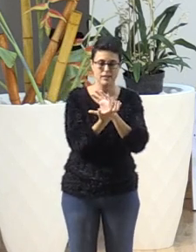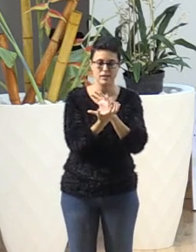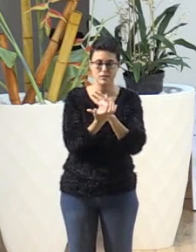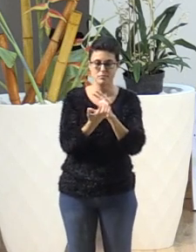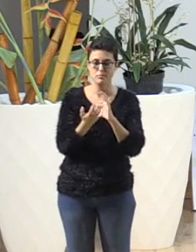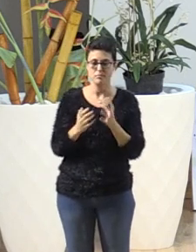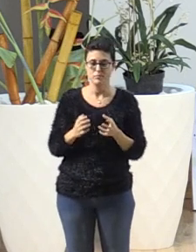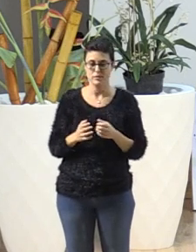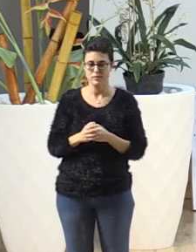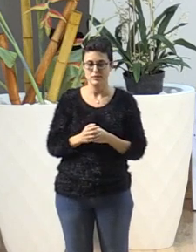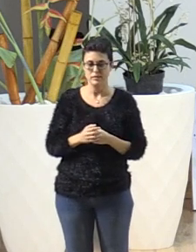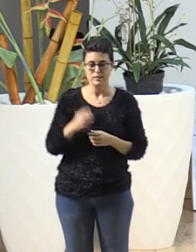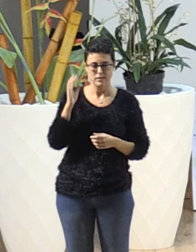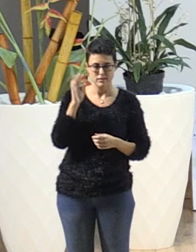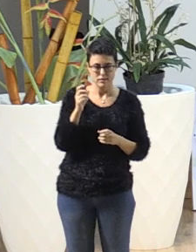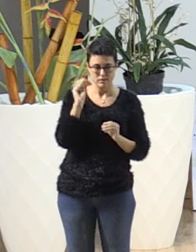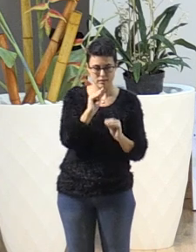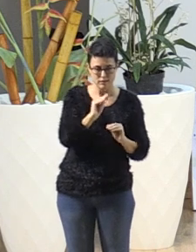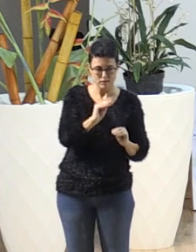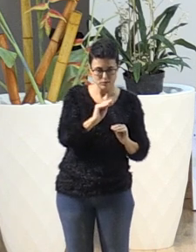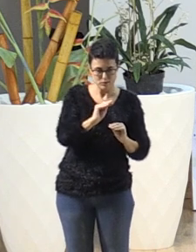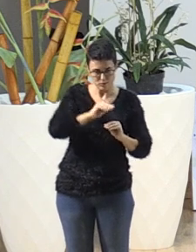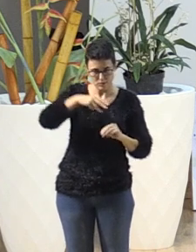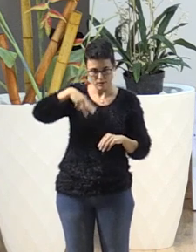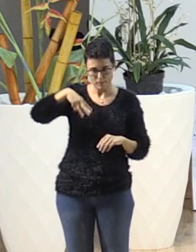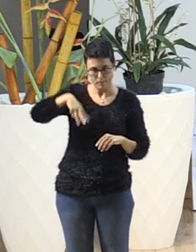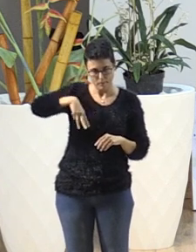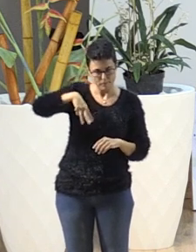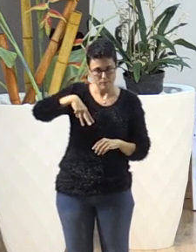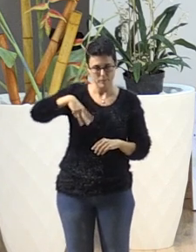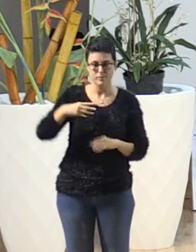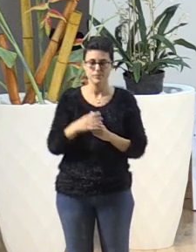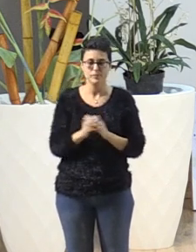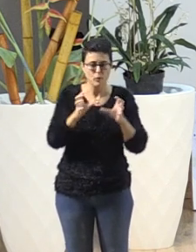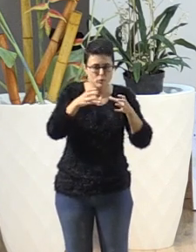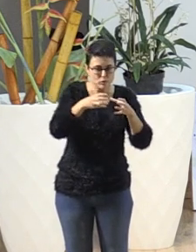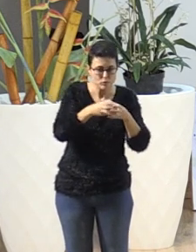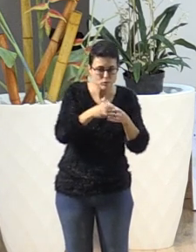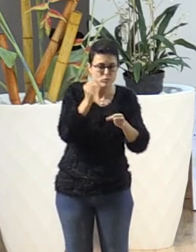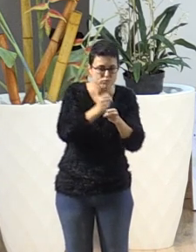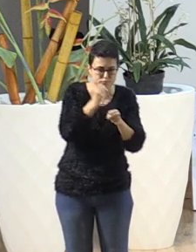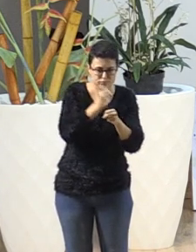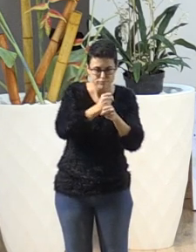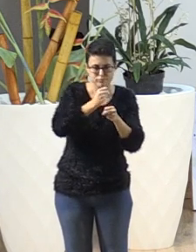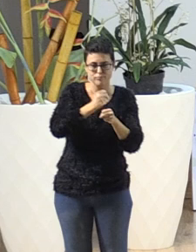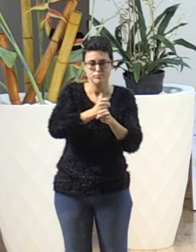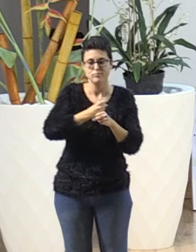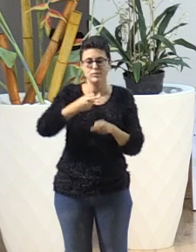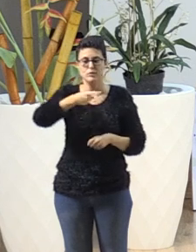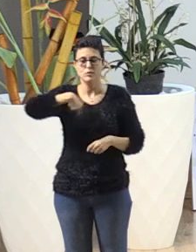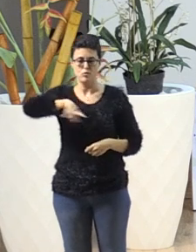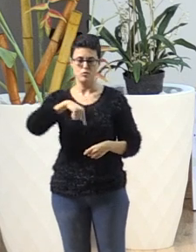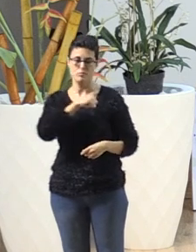ha dado Marco, que a mí me encanta, de trabajar en lo colectivo. Yo pienso que uno de nuestros grandes retos es cómo pasamos de lo personal